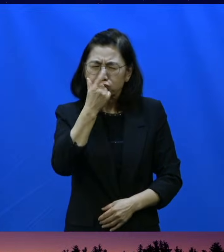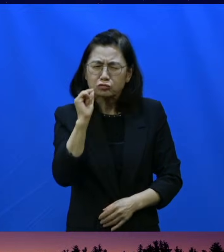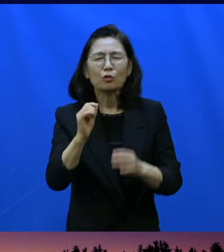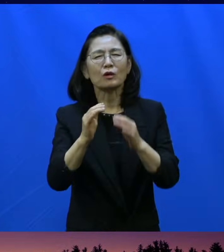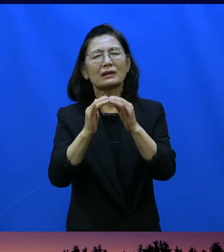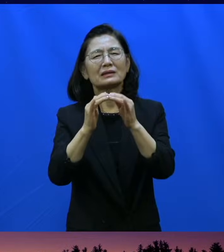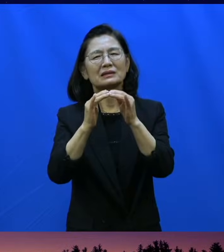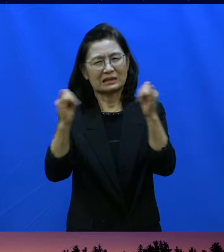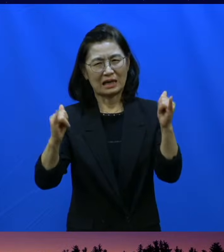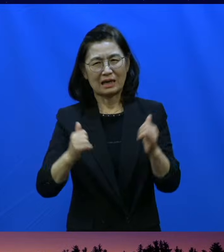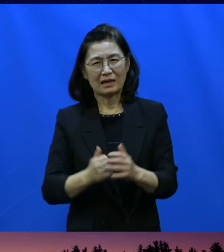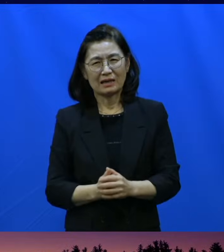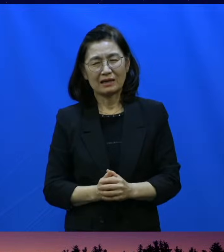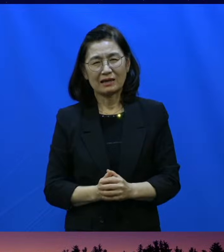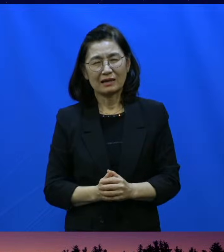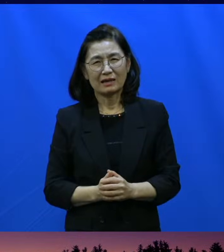얘기해요.